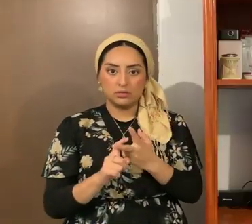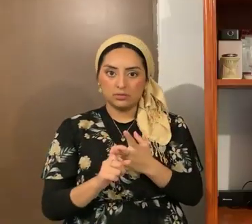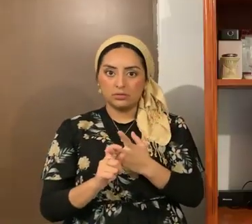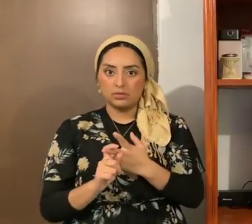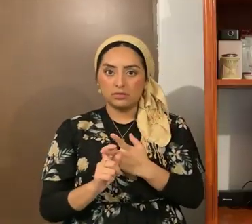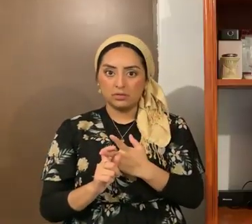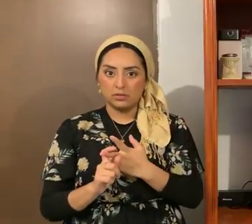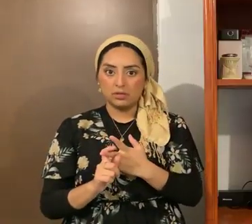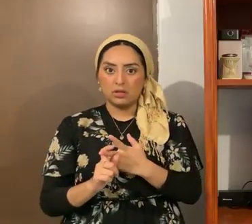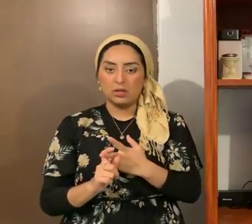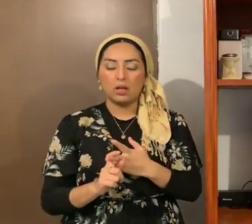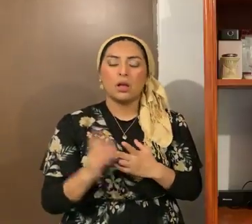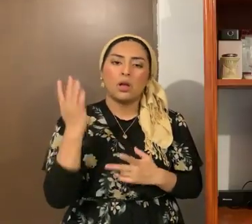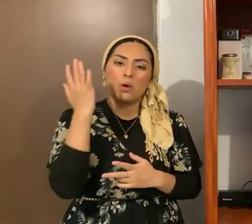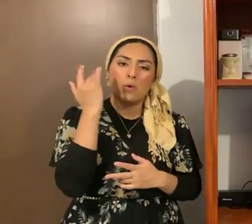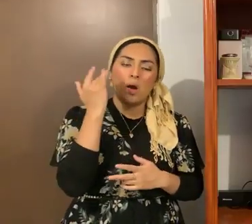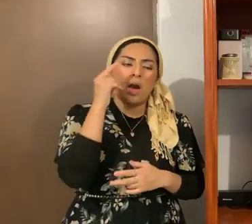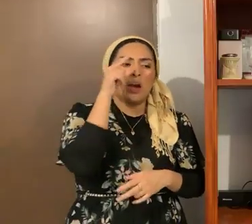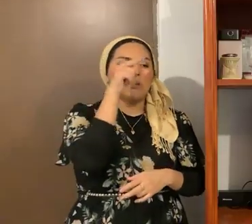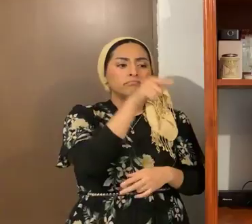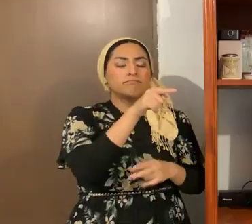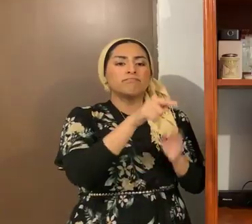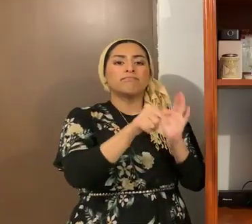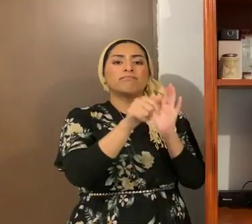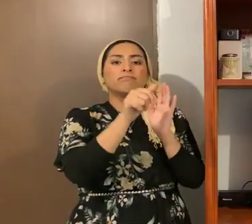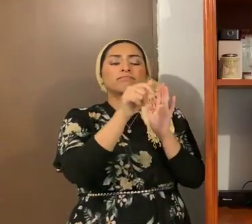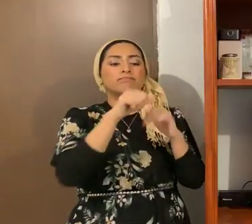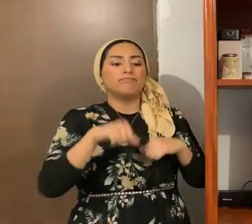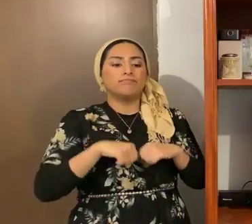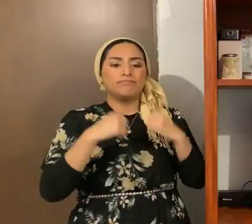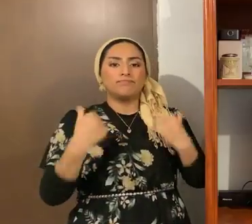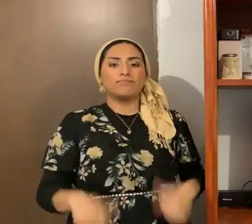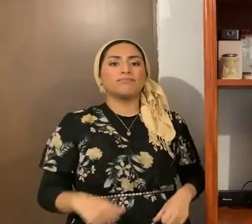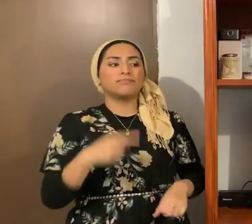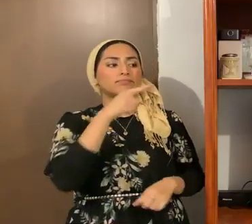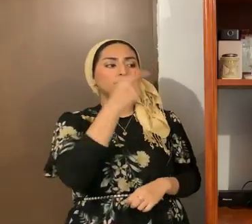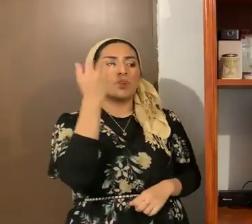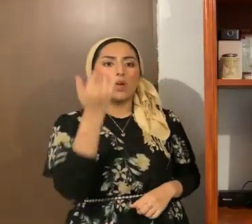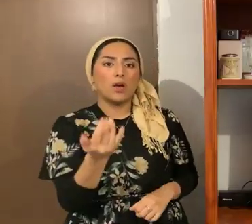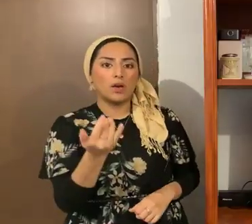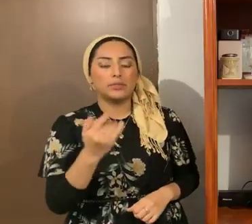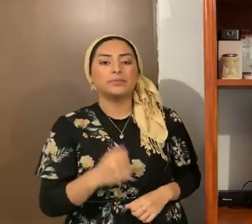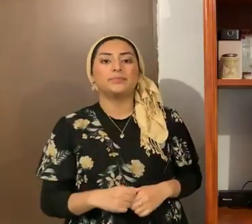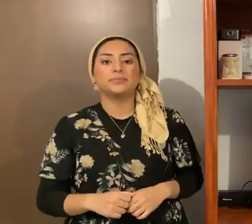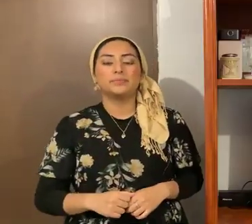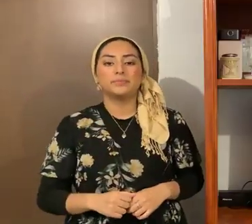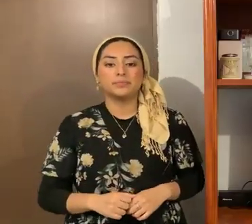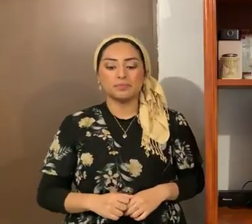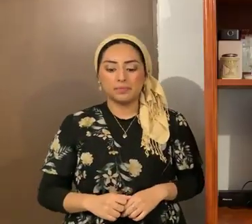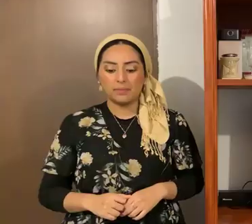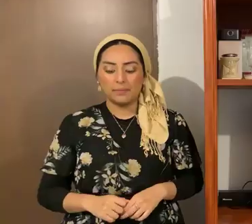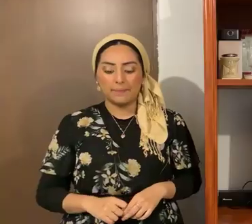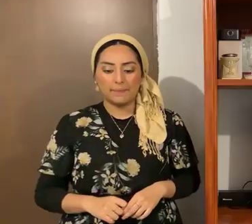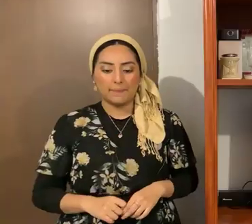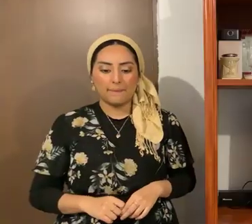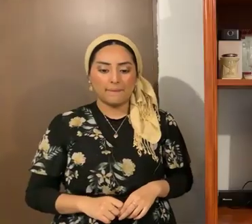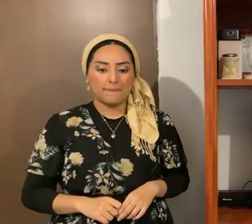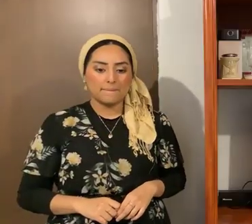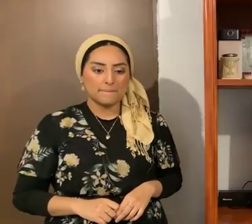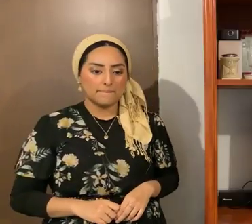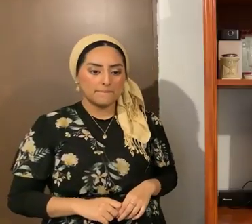O sea, los comentarios. ¿Por qué él es el Cohen? El sumo Cohen. Los jefes de las tribus en contra de